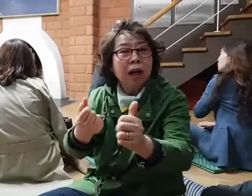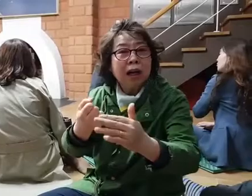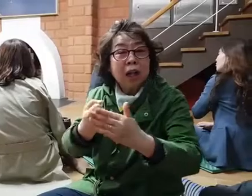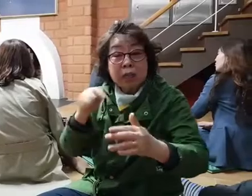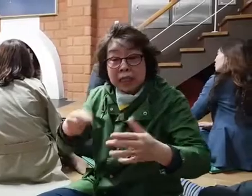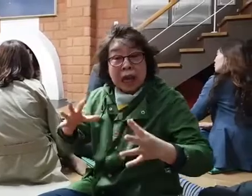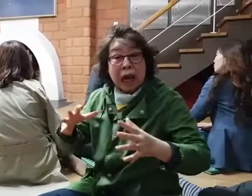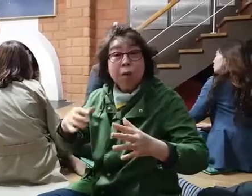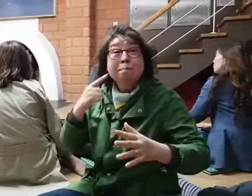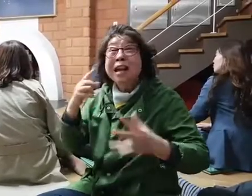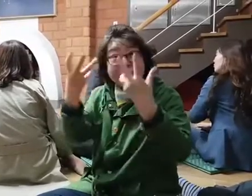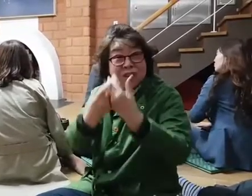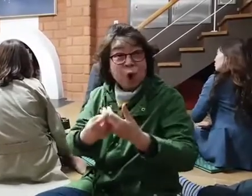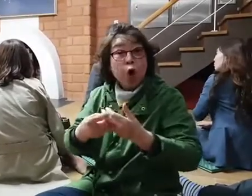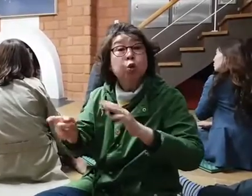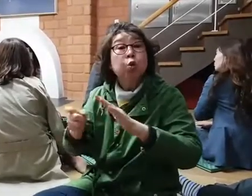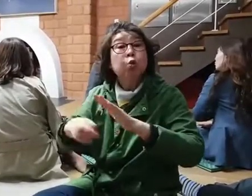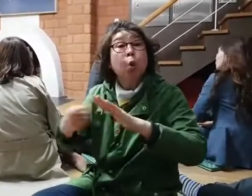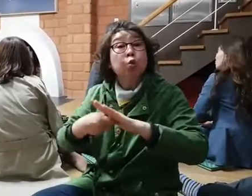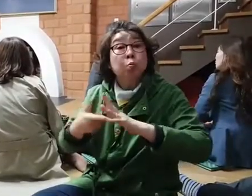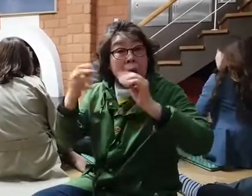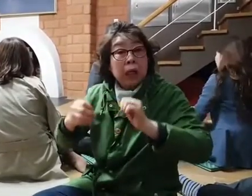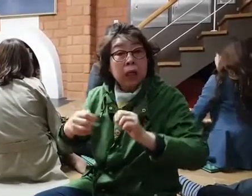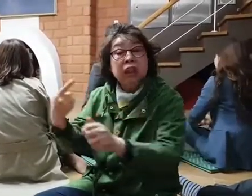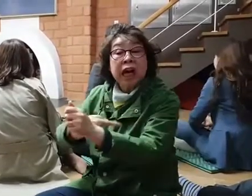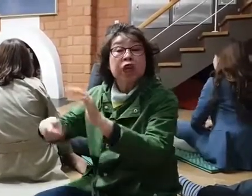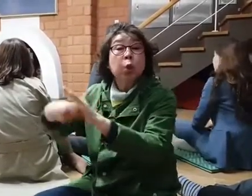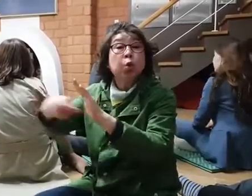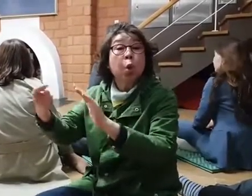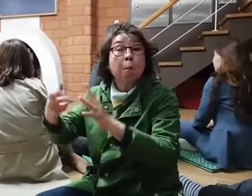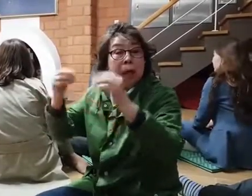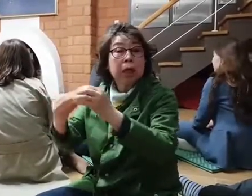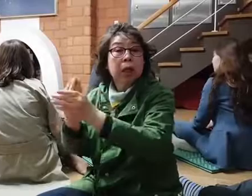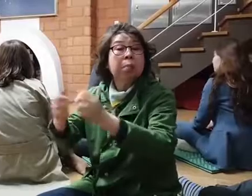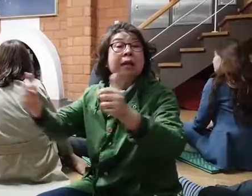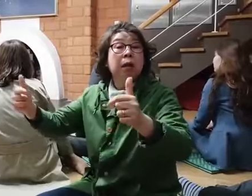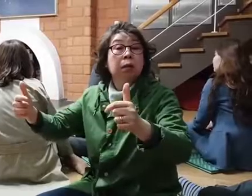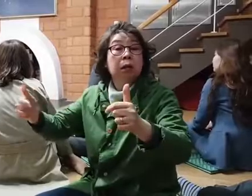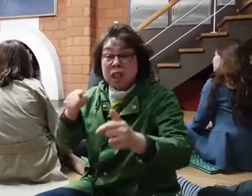이 나라에 도둑놈을 많이 만들 때도 자연이 만들어 놓는 겁니다. 그 사람은 뭐라 할 일이 아니에요.